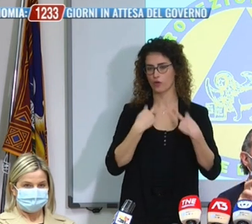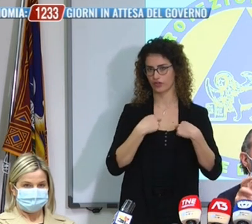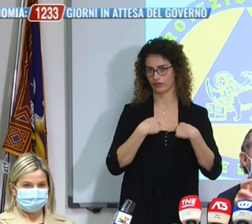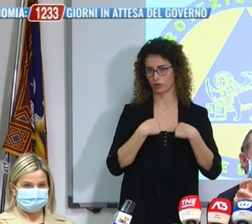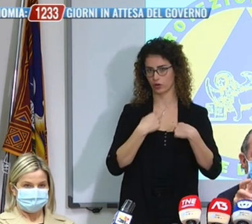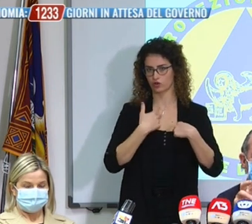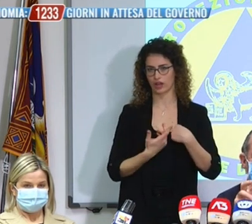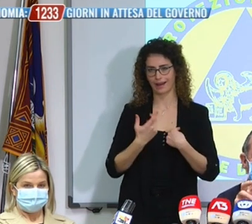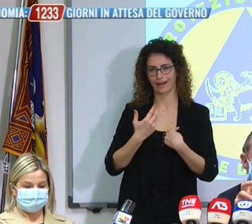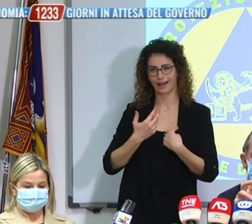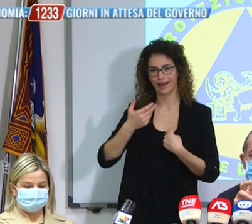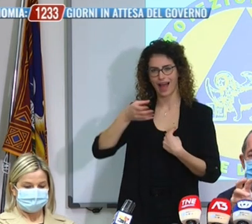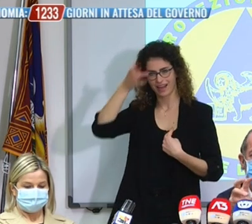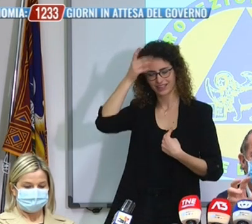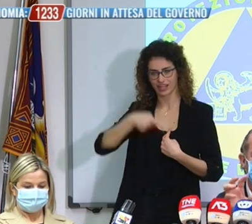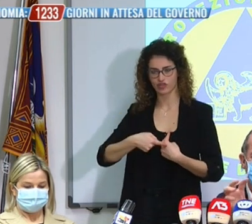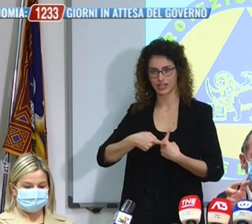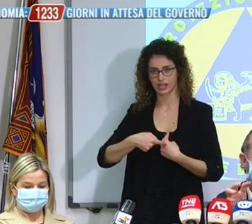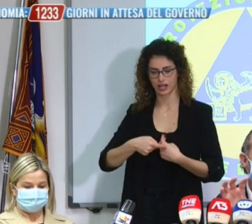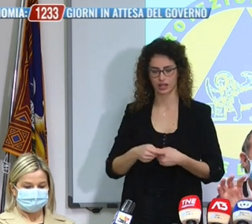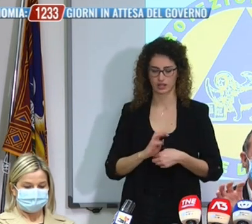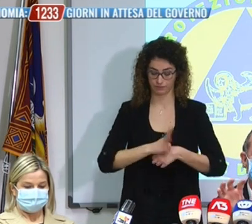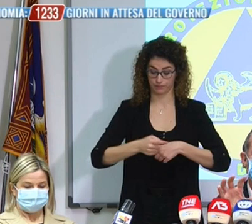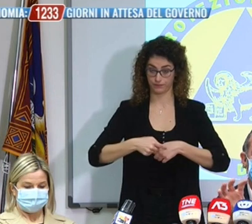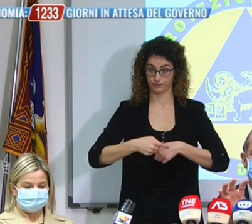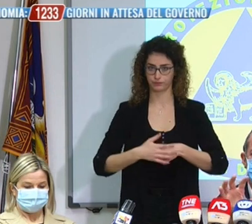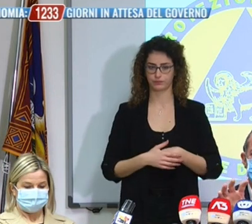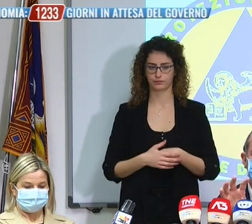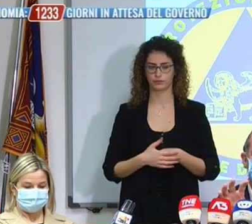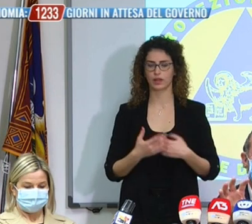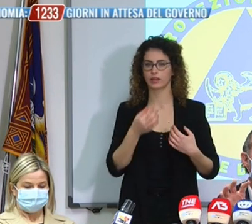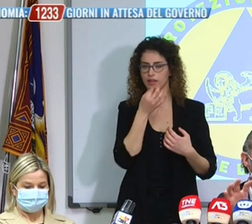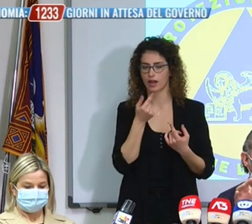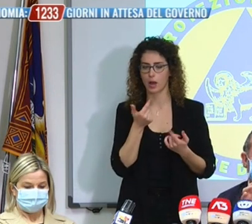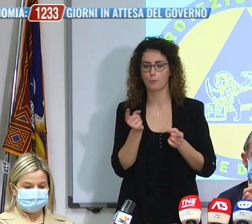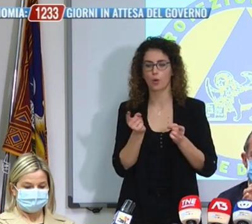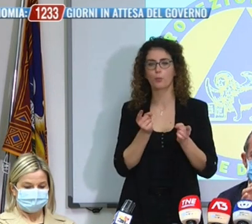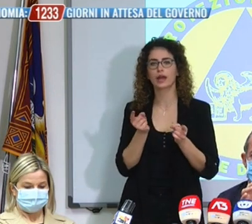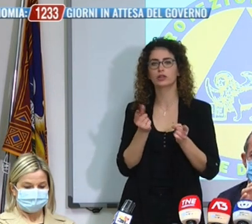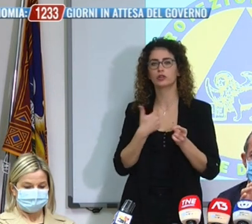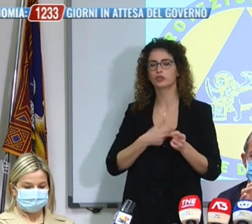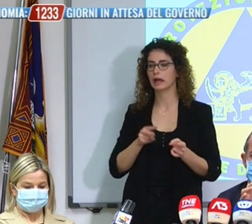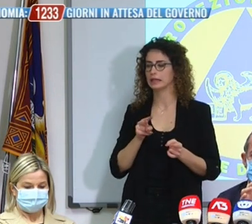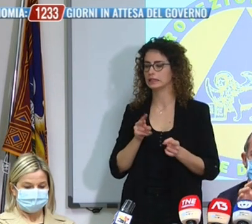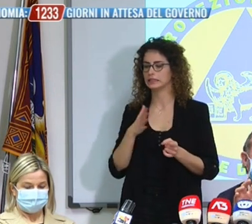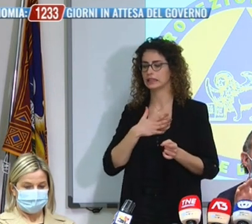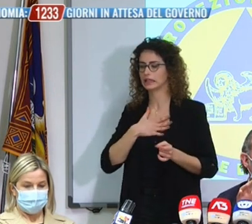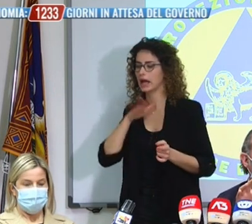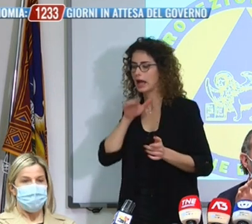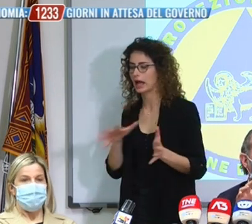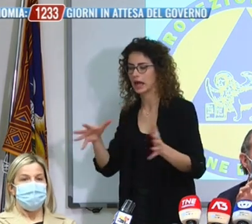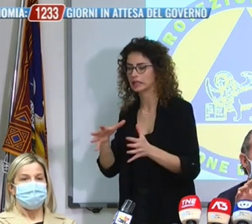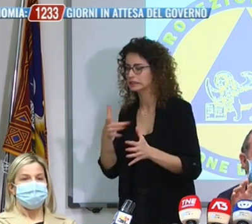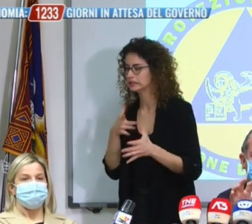una sua intelligenza, no? E quindi nel momento in cui non ha un target si rivolge verso l'altro. Io penso che non